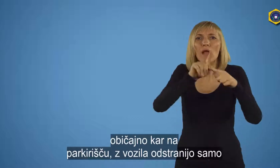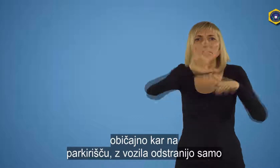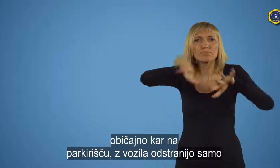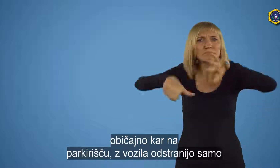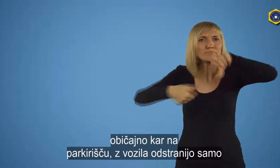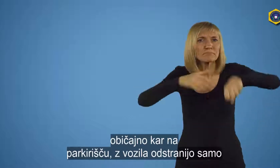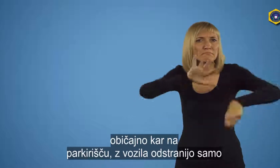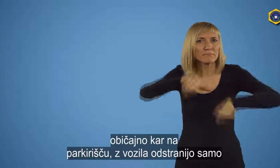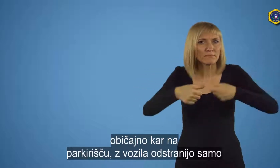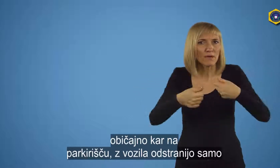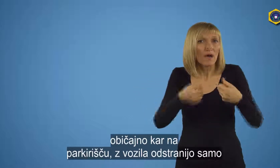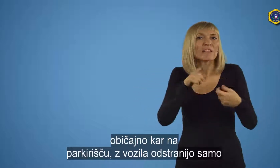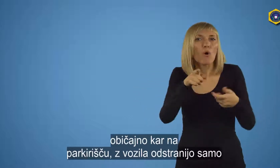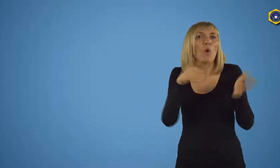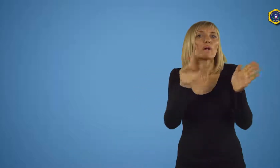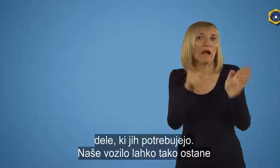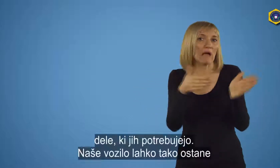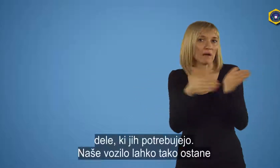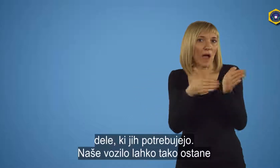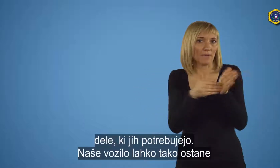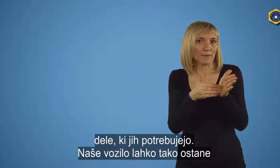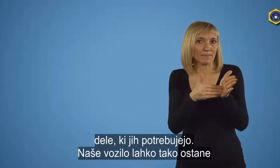jih potrebujejo.